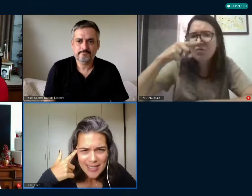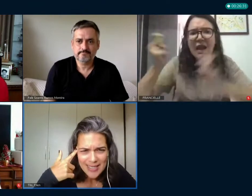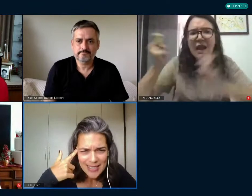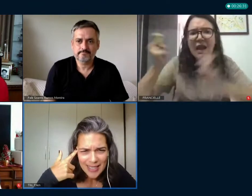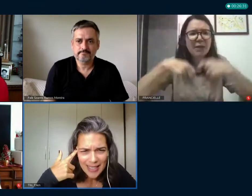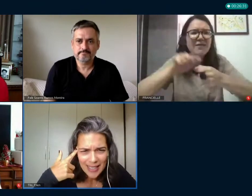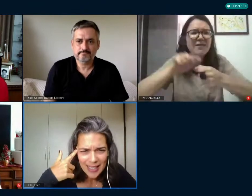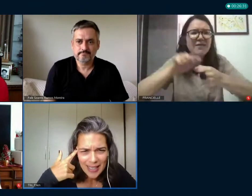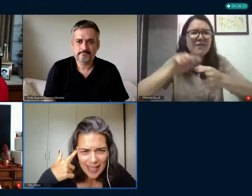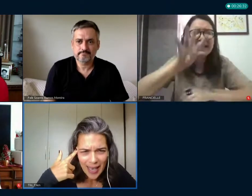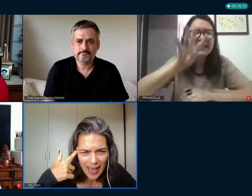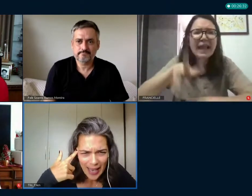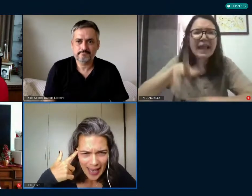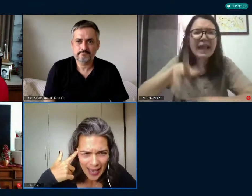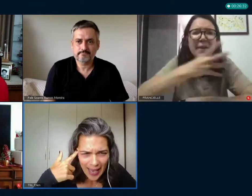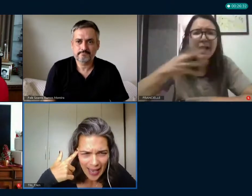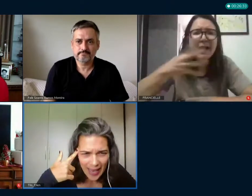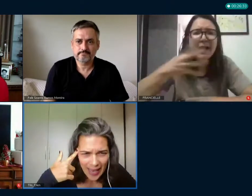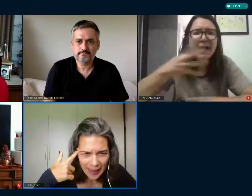vendo se